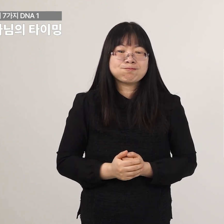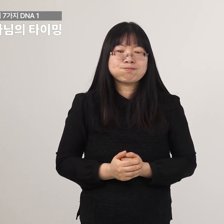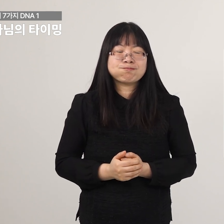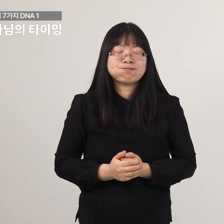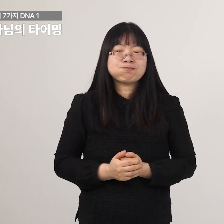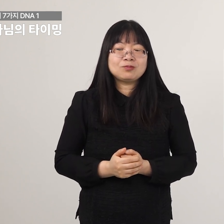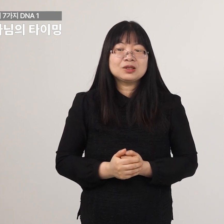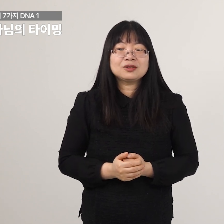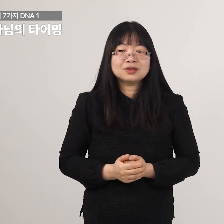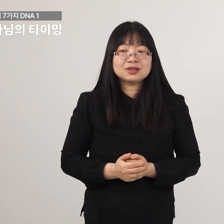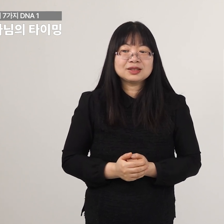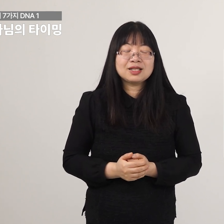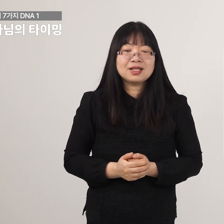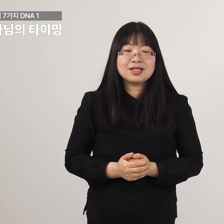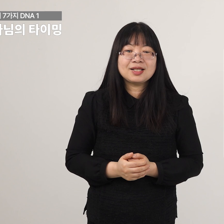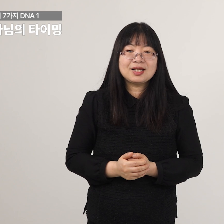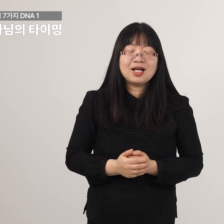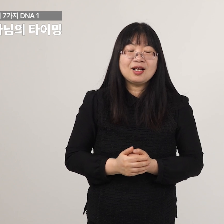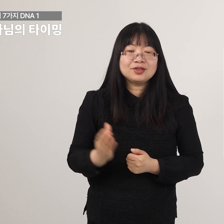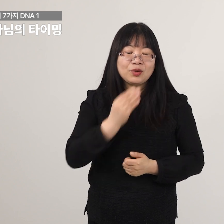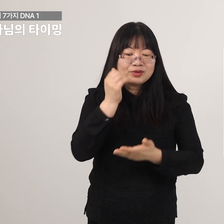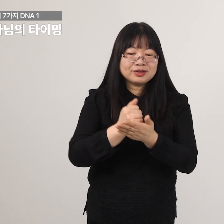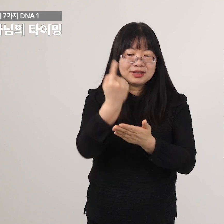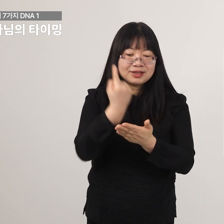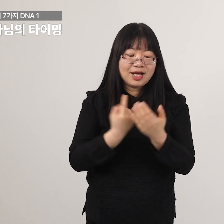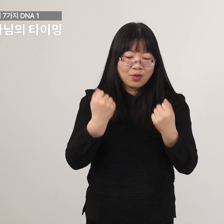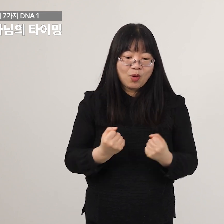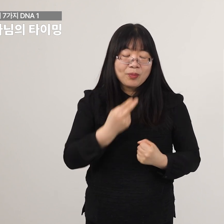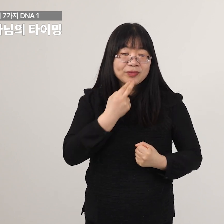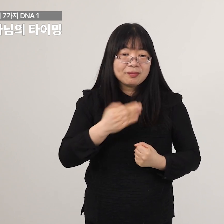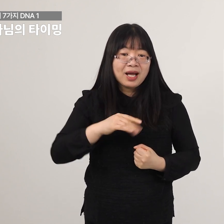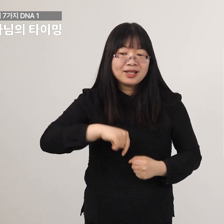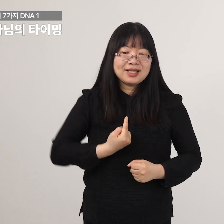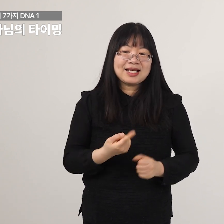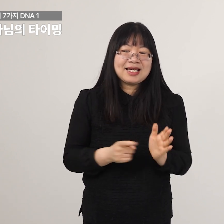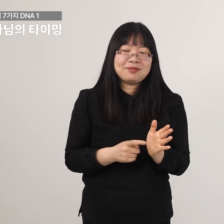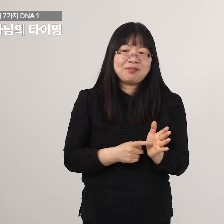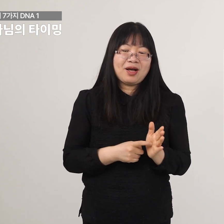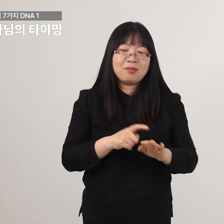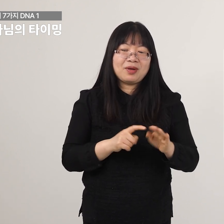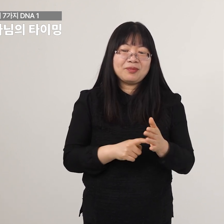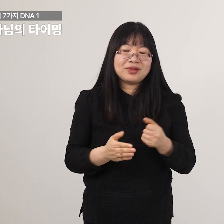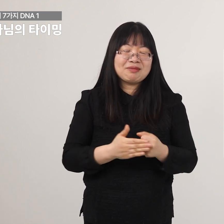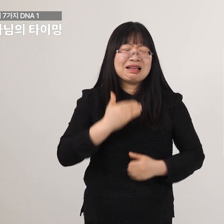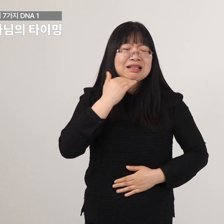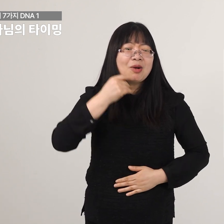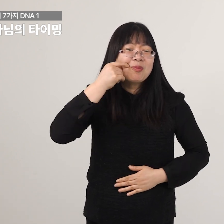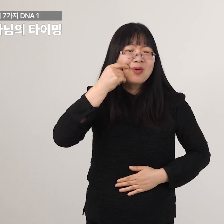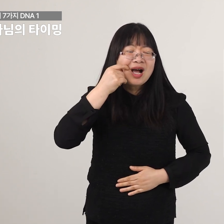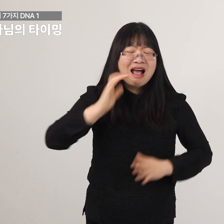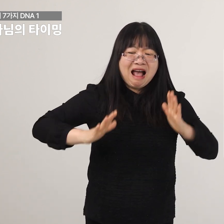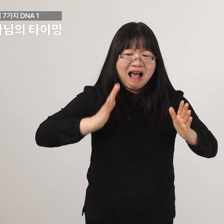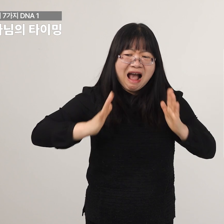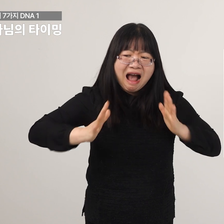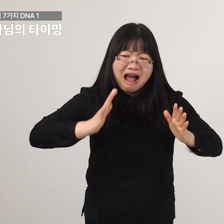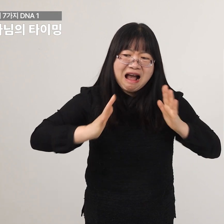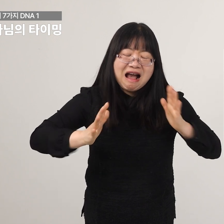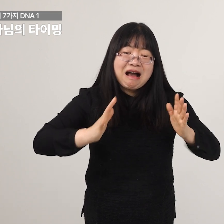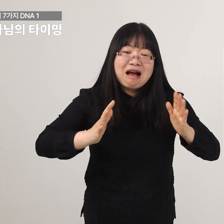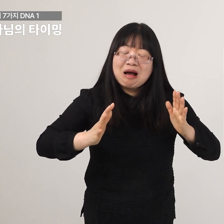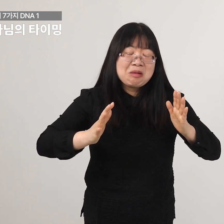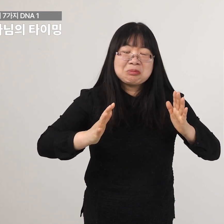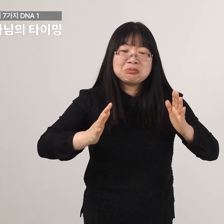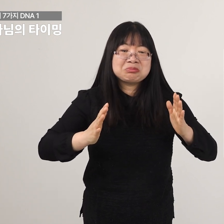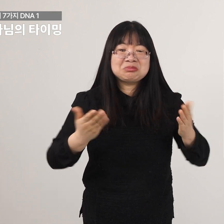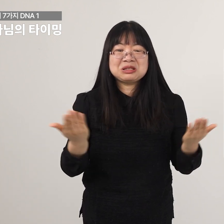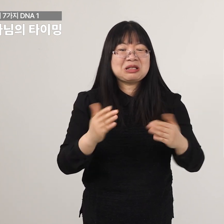아직 내주하시지도 않았는데 자기들의 급한 마음 기다리지 못하고 들고 뛰었다가는 될